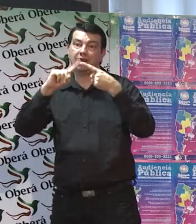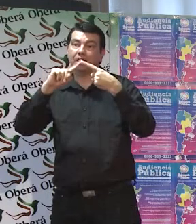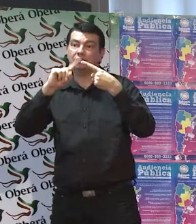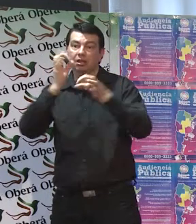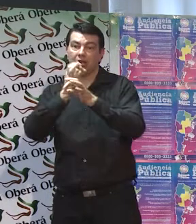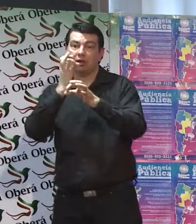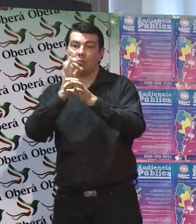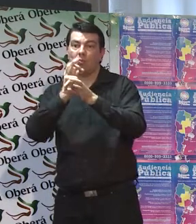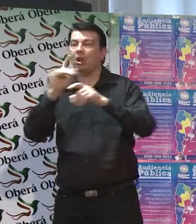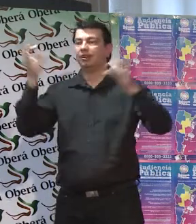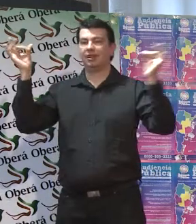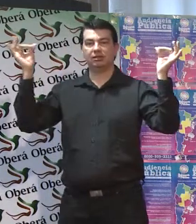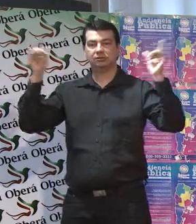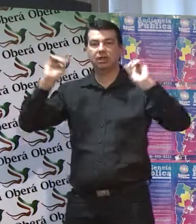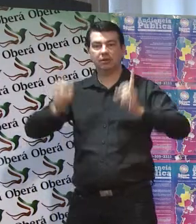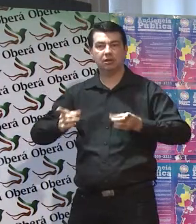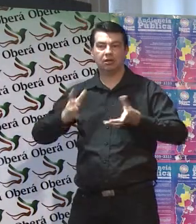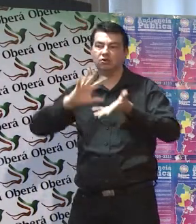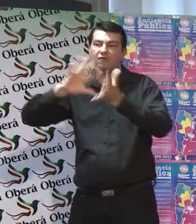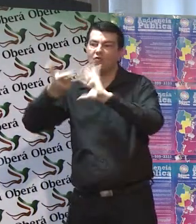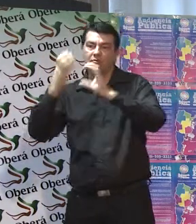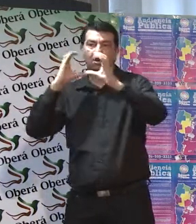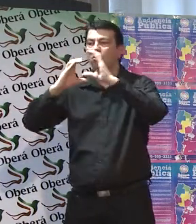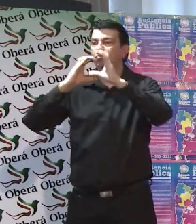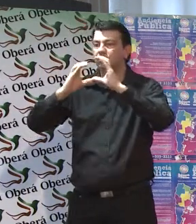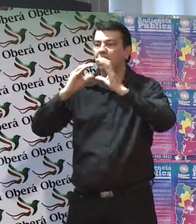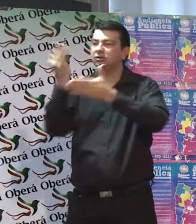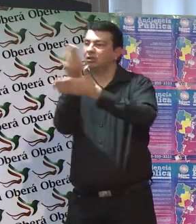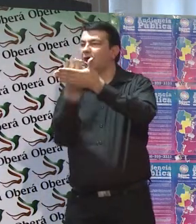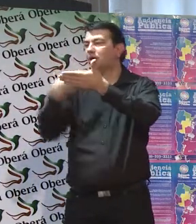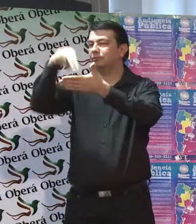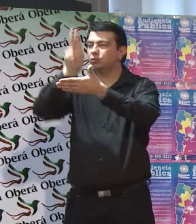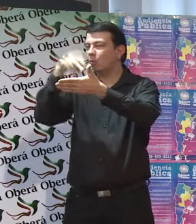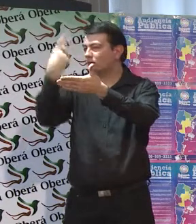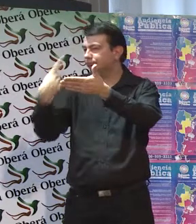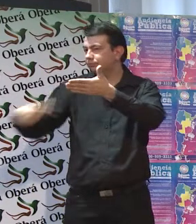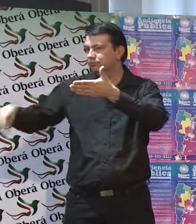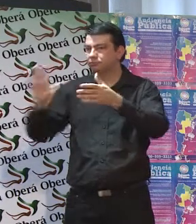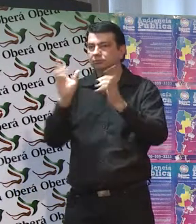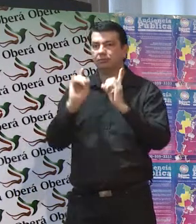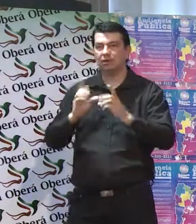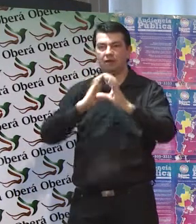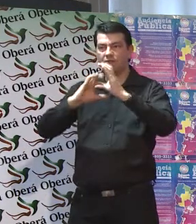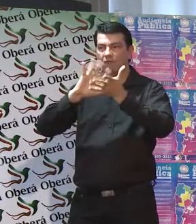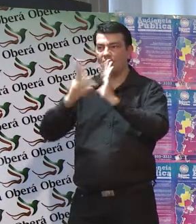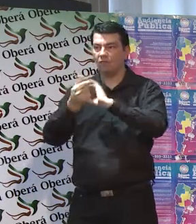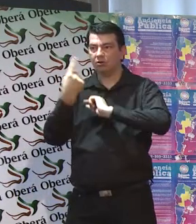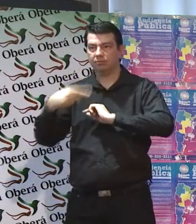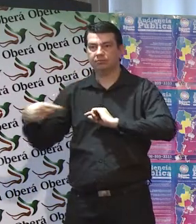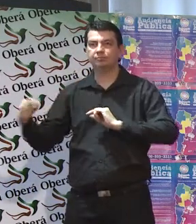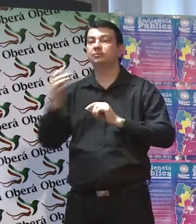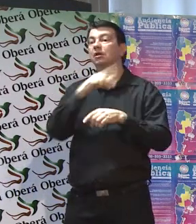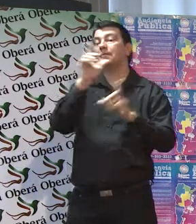y lo que es danza y otras formas de comunicarse a través del arte. También sobre respecto a programas de la